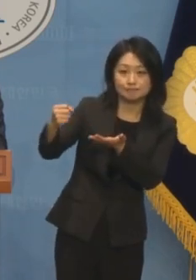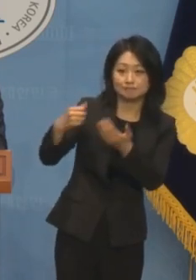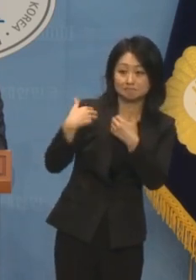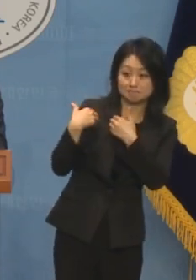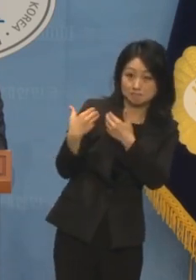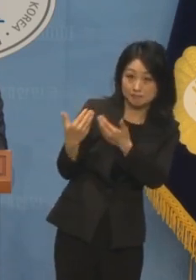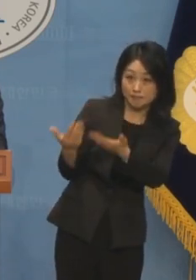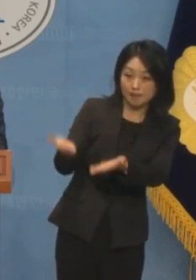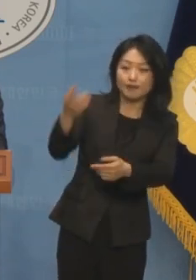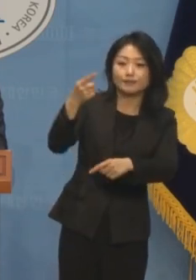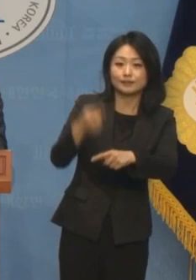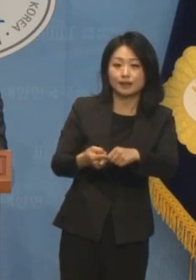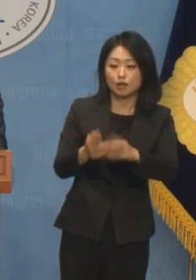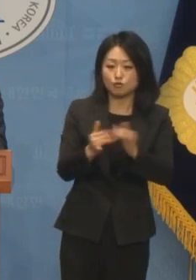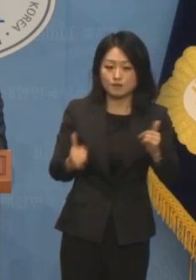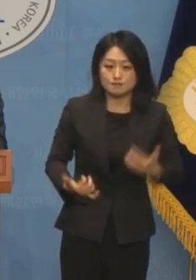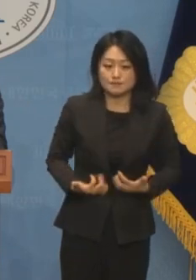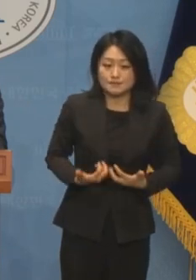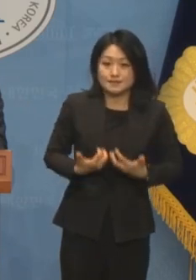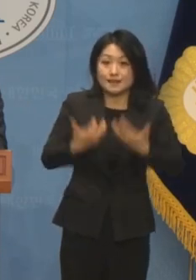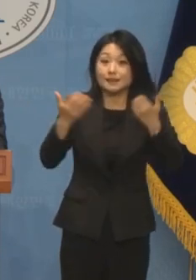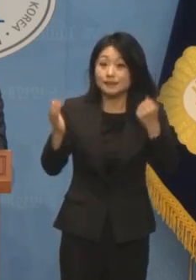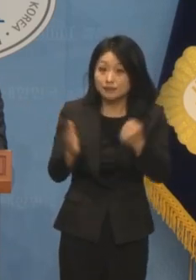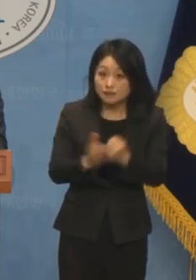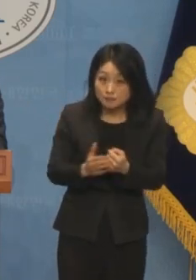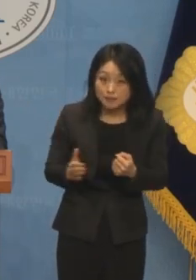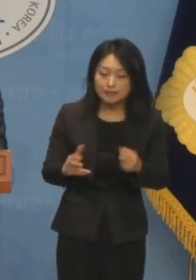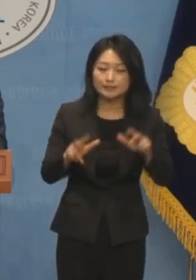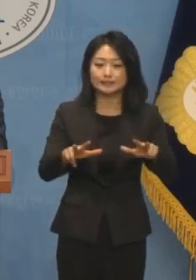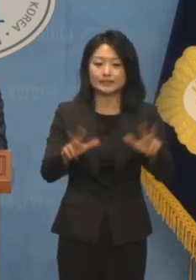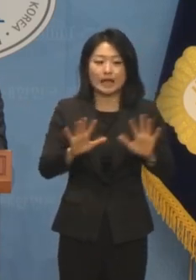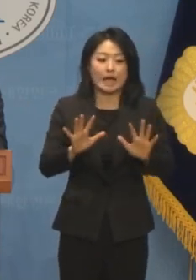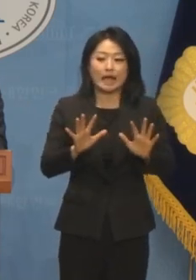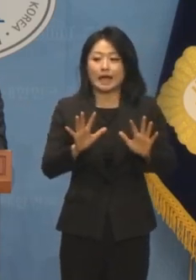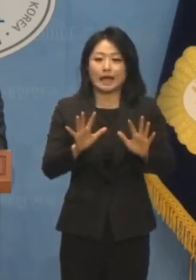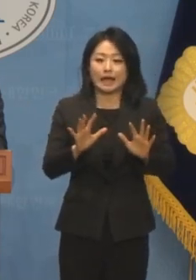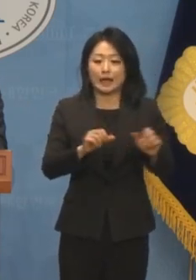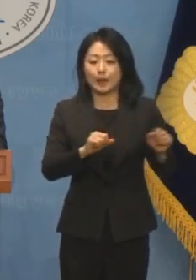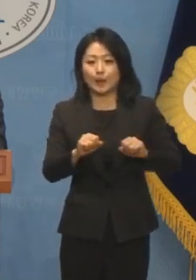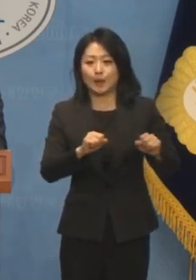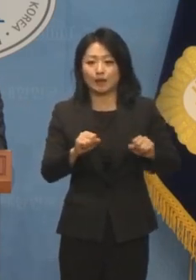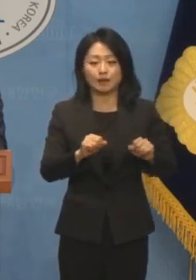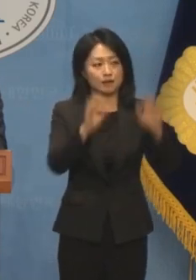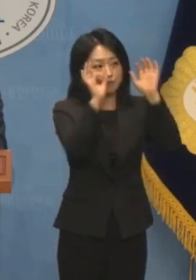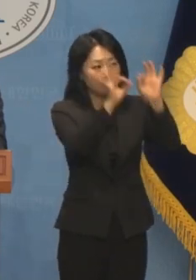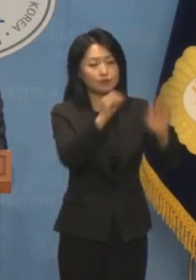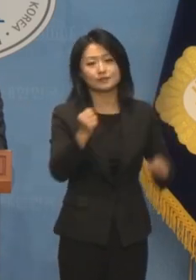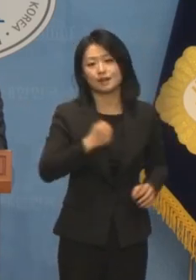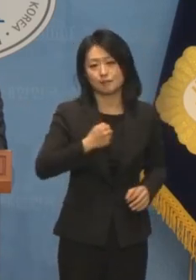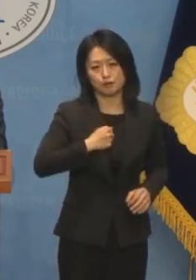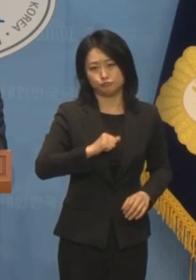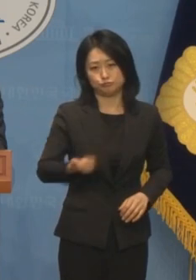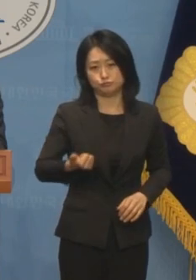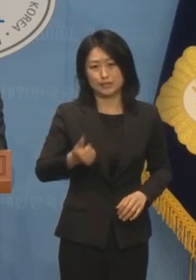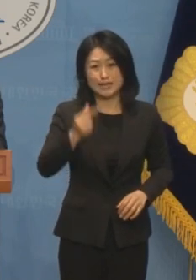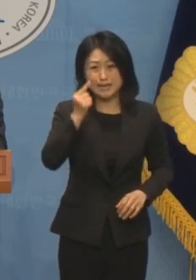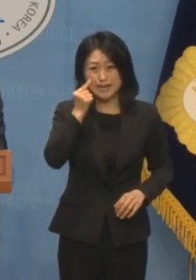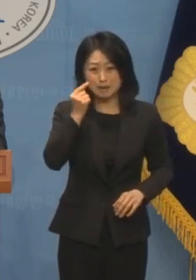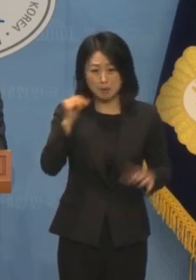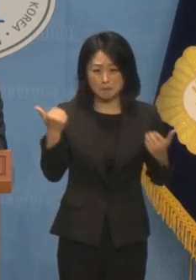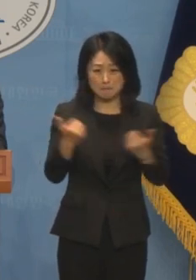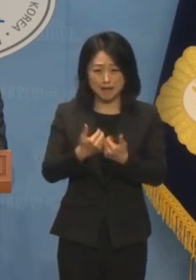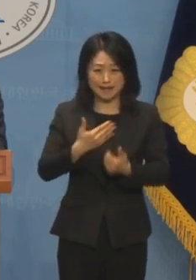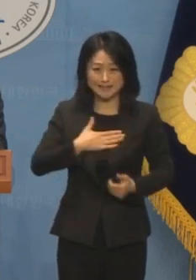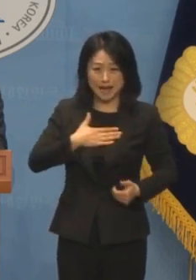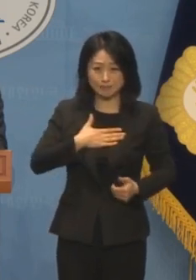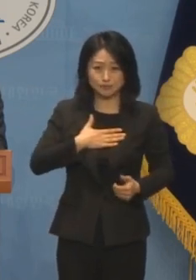있다가 국민의 분노가 들끓자 이제야 미적대며 나서는 것도 답답한데 반일 감정부터 걱정하고